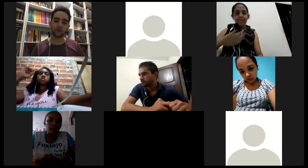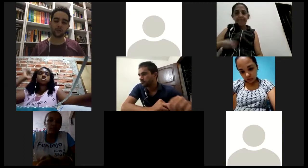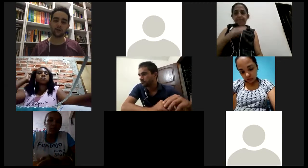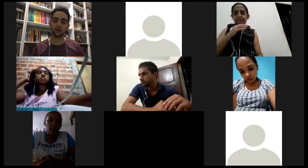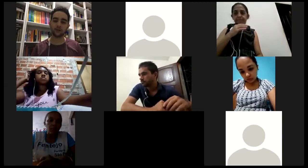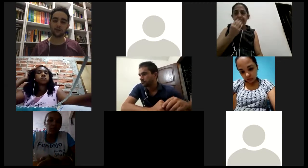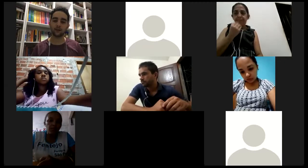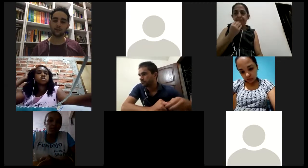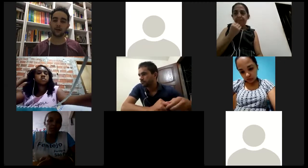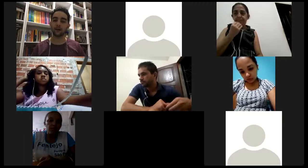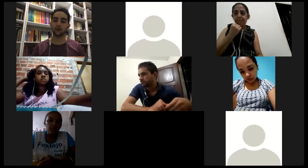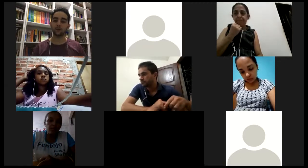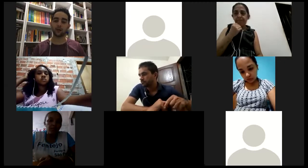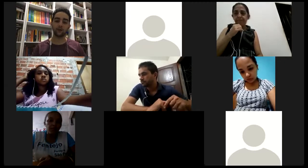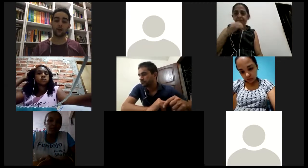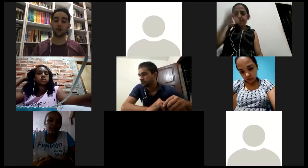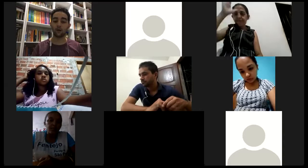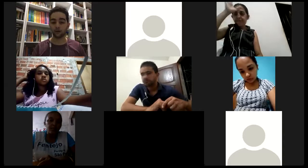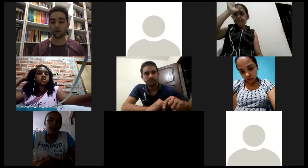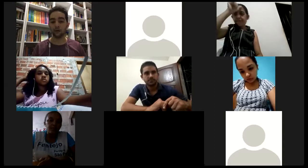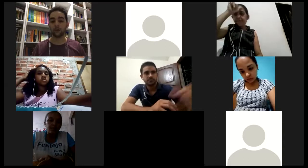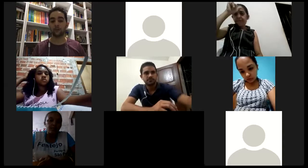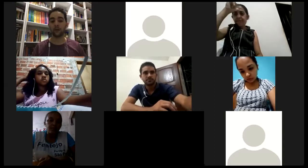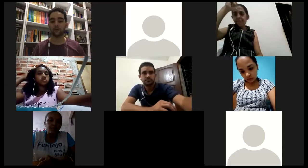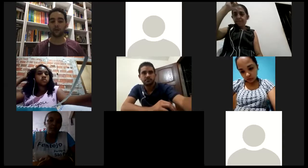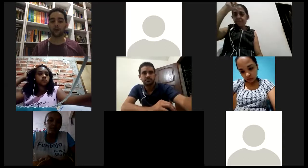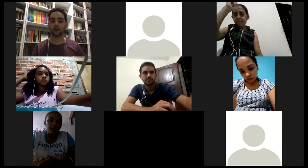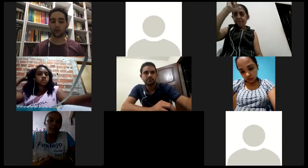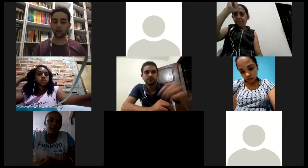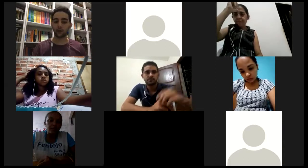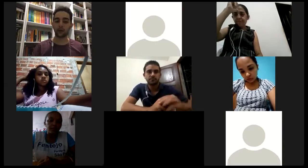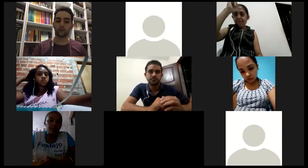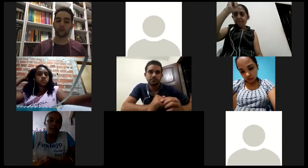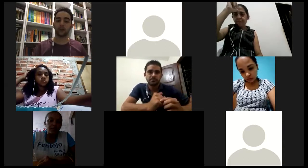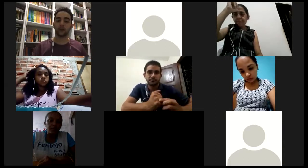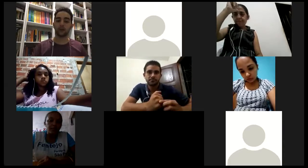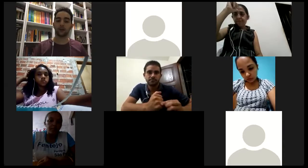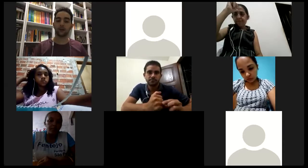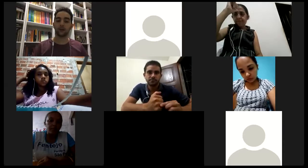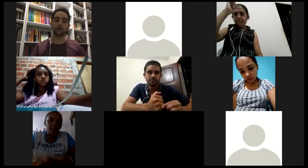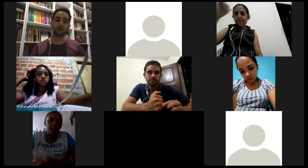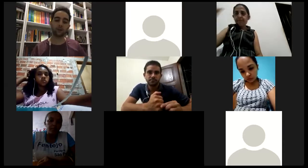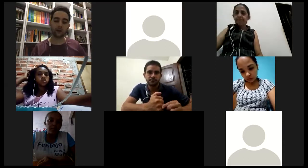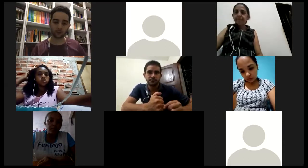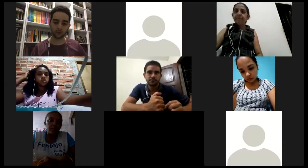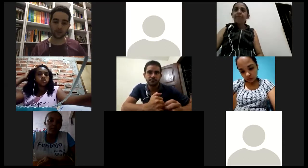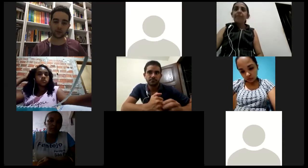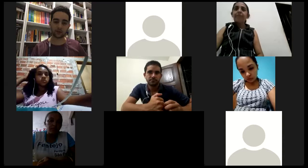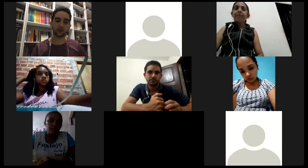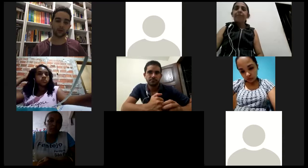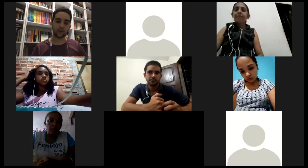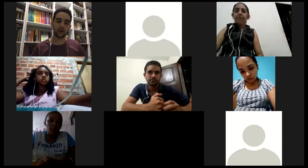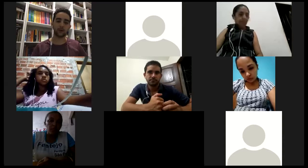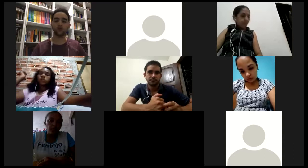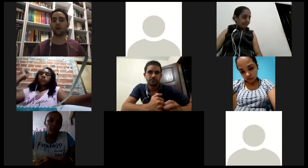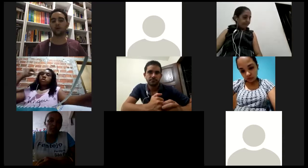de vocês, que quem quiser participar. No sábado é 1 hora, mais numa parte teórica, e depois a outra hora, parte prática. Só